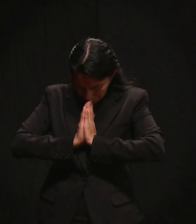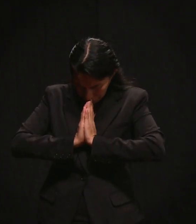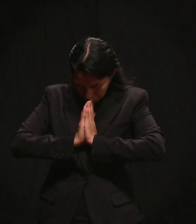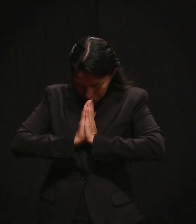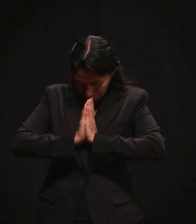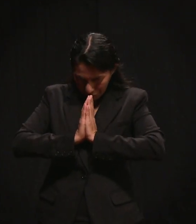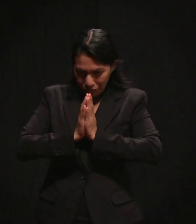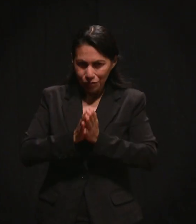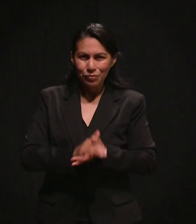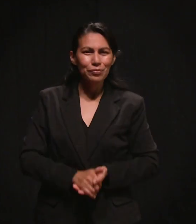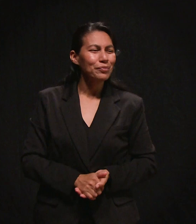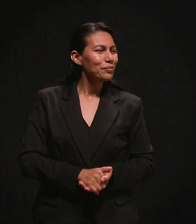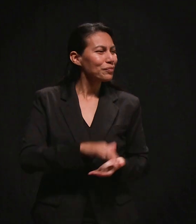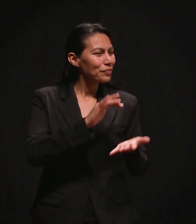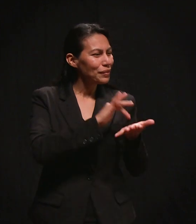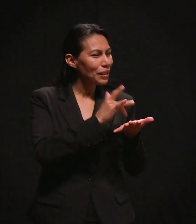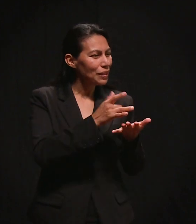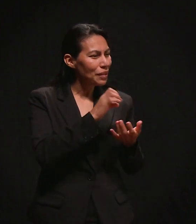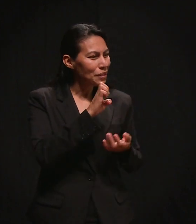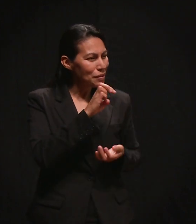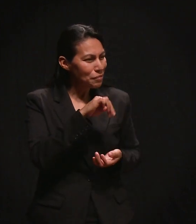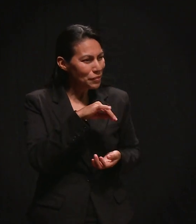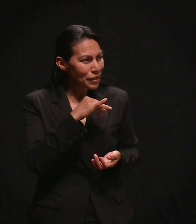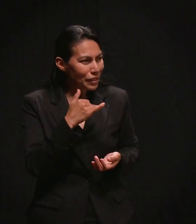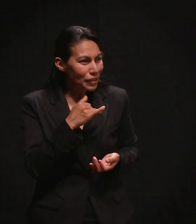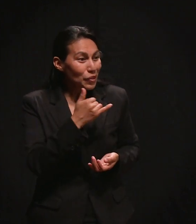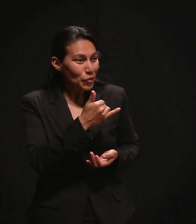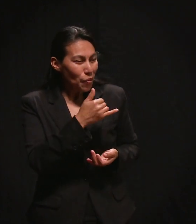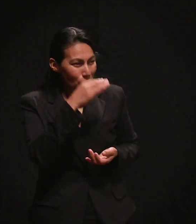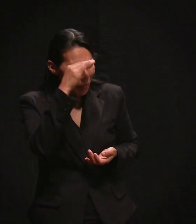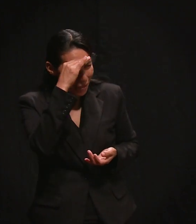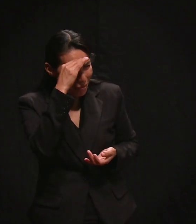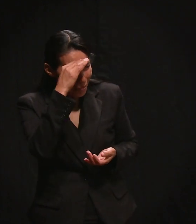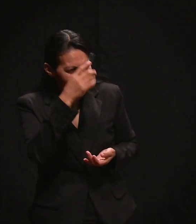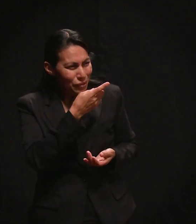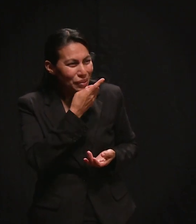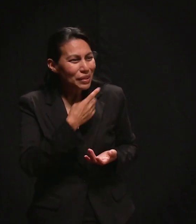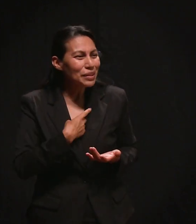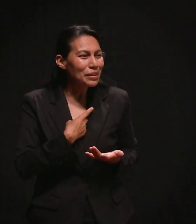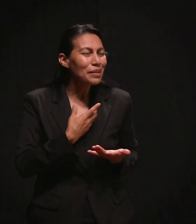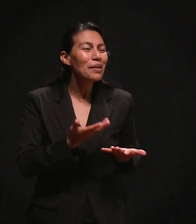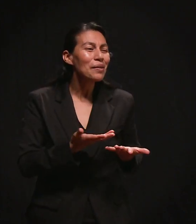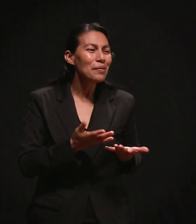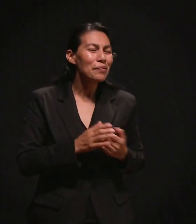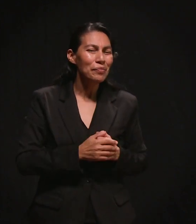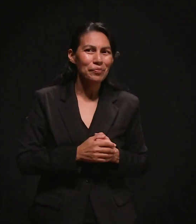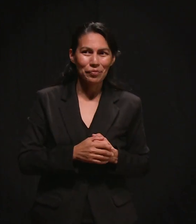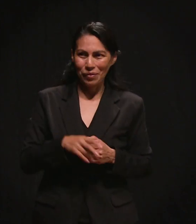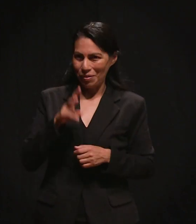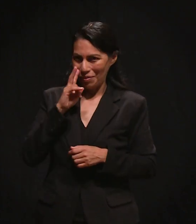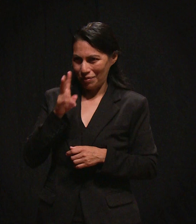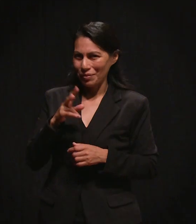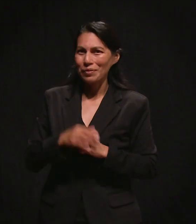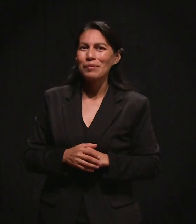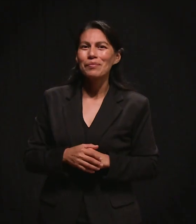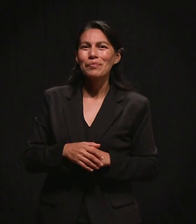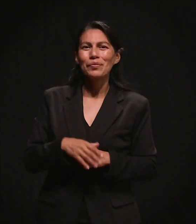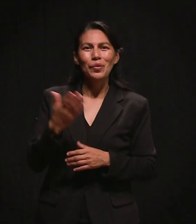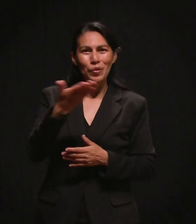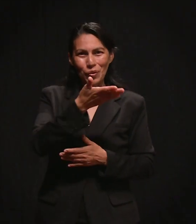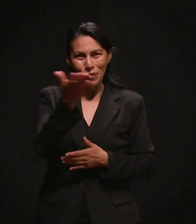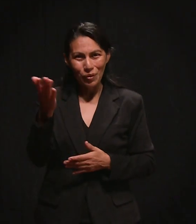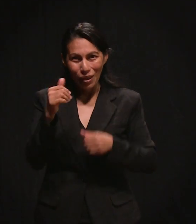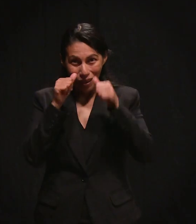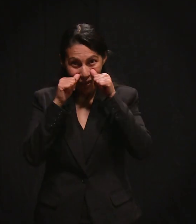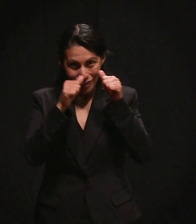quieres compartir con todos nosotros. Sí. Vamos a escuchar a Emi, que tiene un pensamiento acerca del poder de la oración.